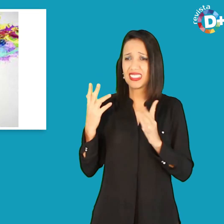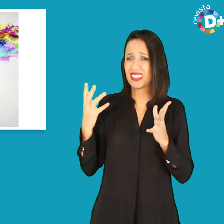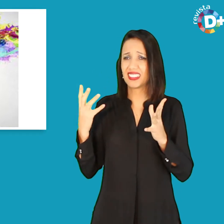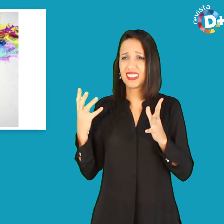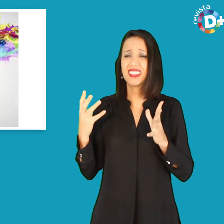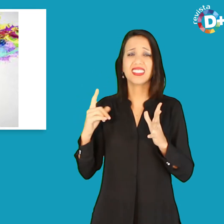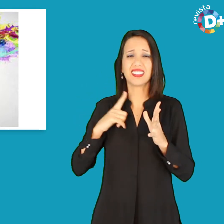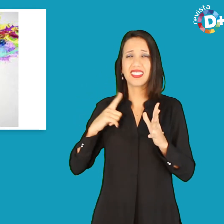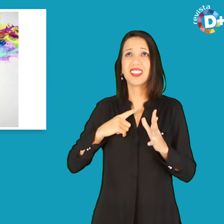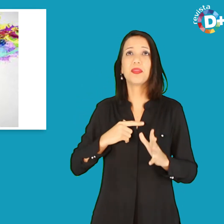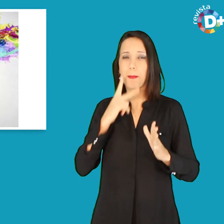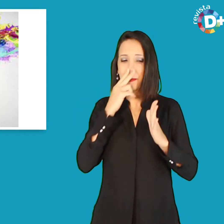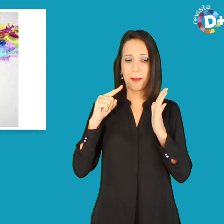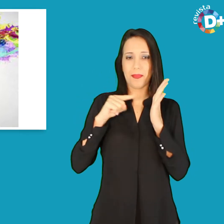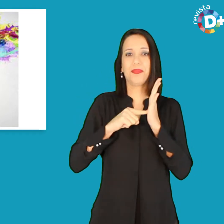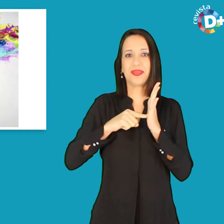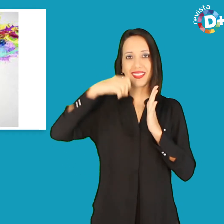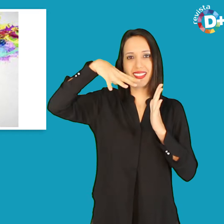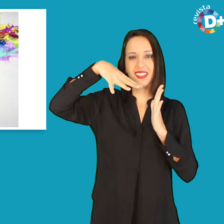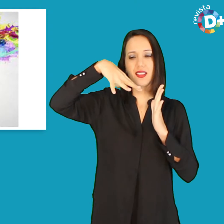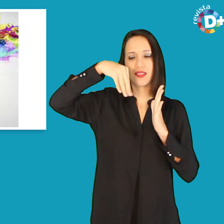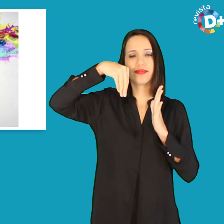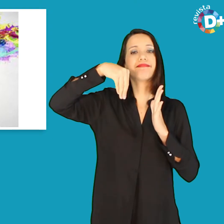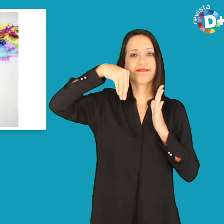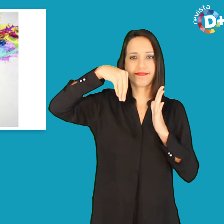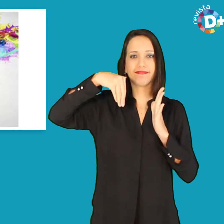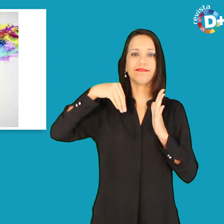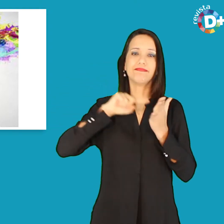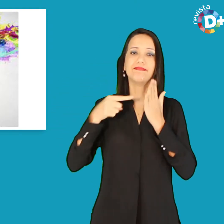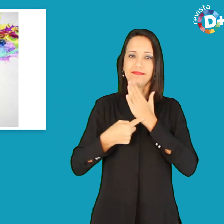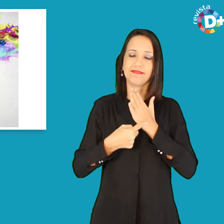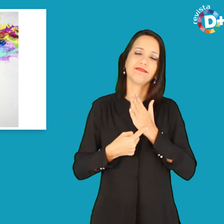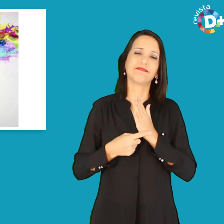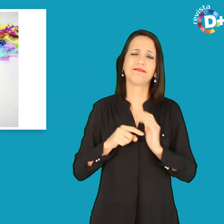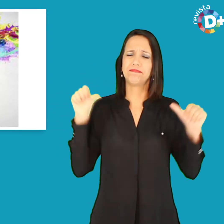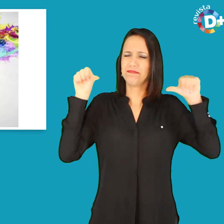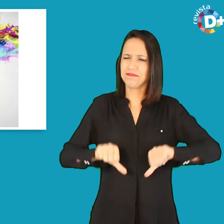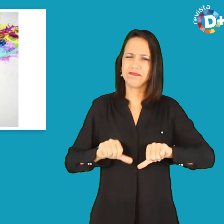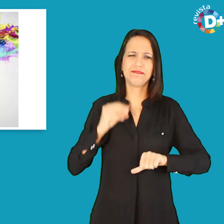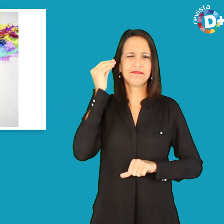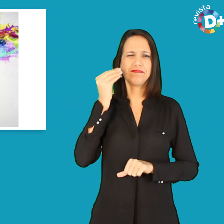ligado, mas a luz apagada. Péssima experiência. Hoje